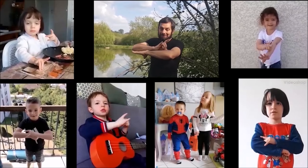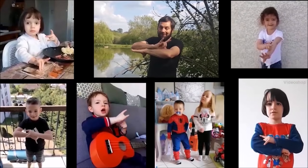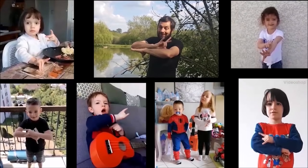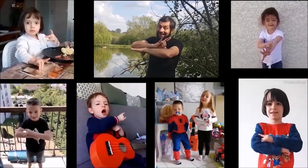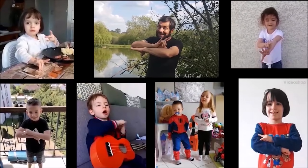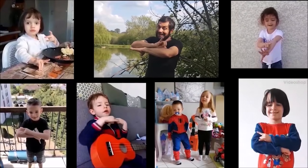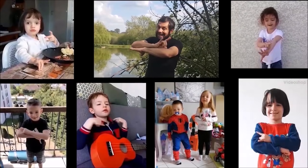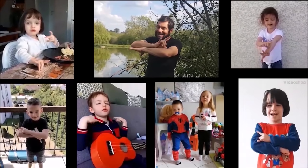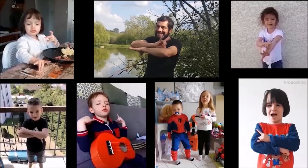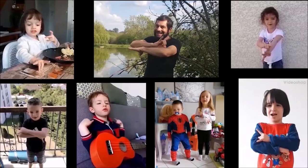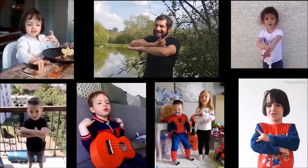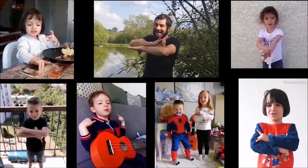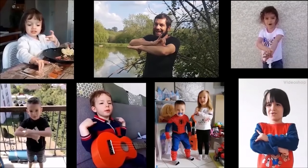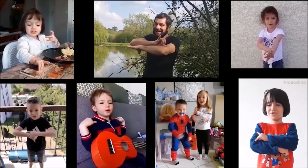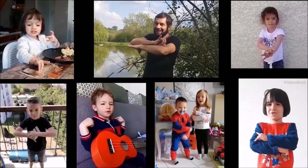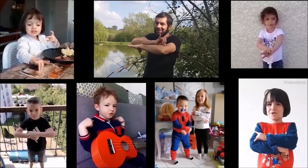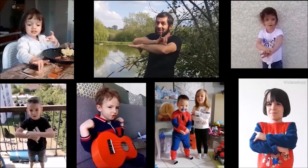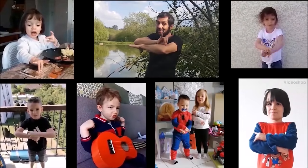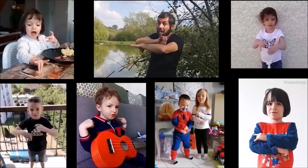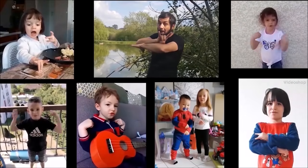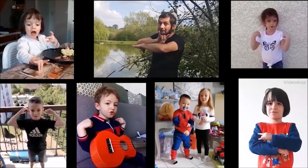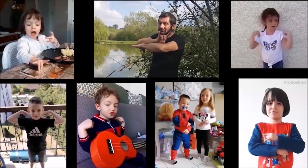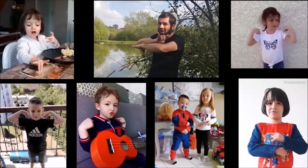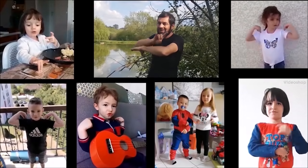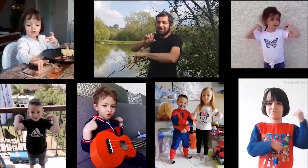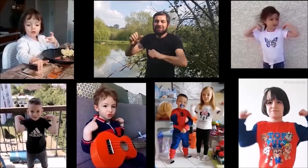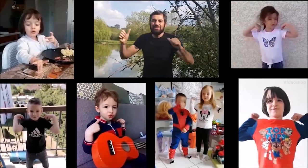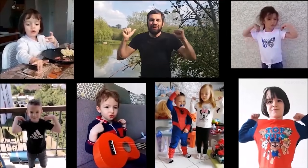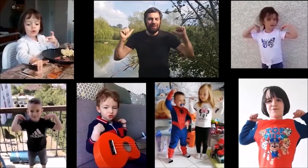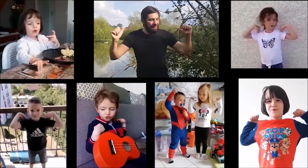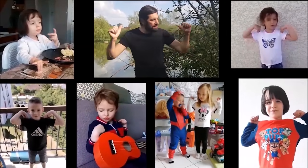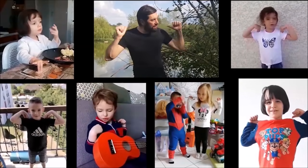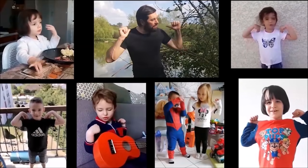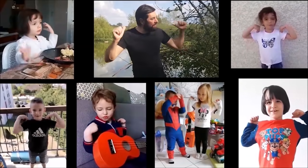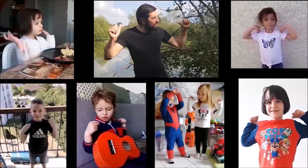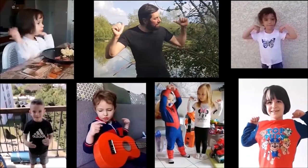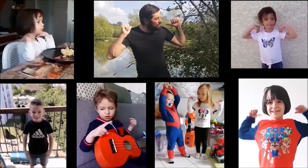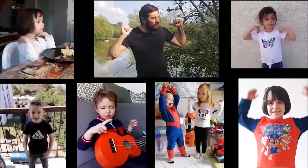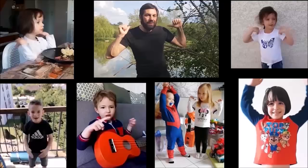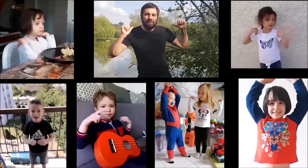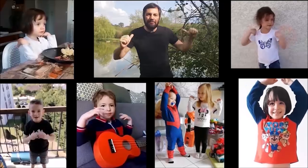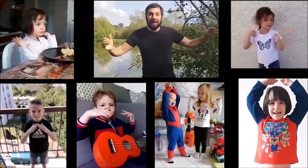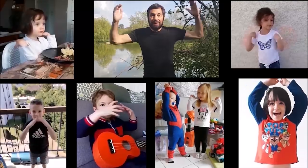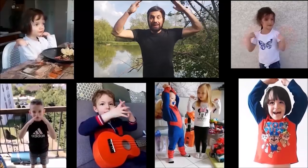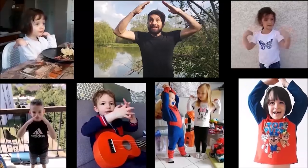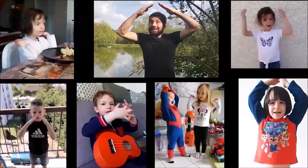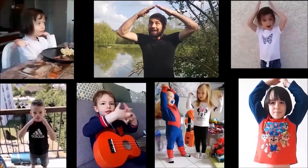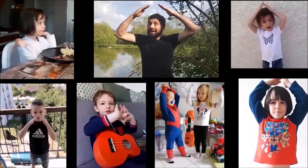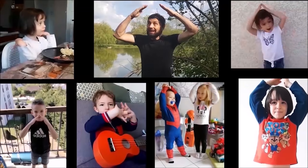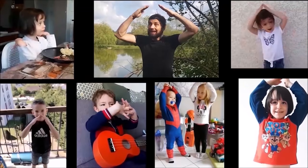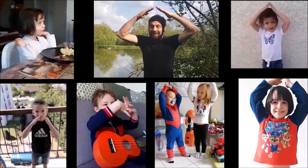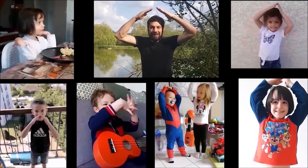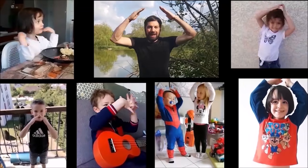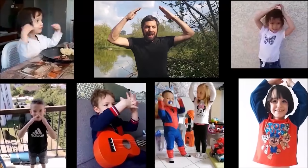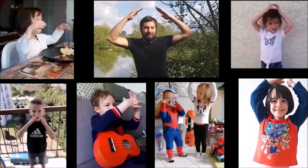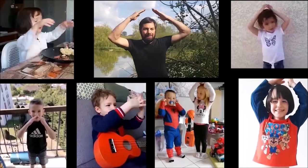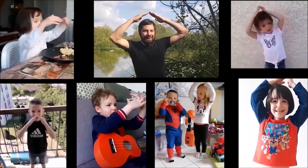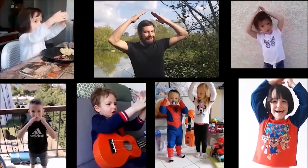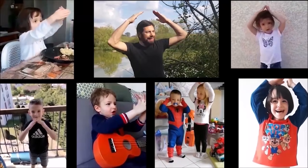Petit escargot porte sur son dos sa